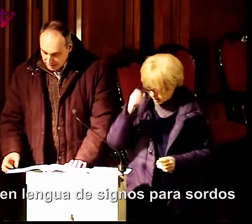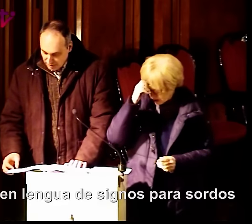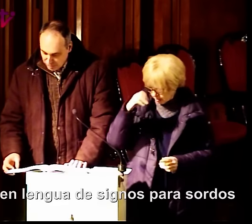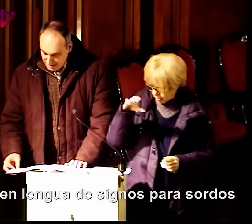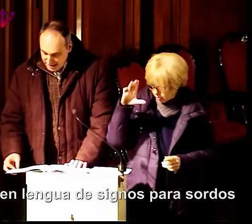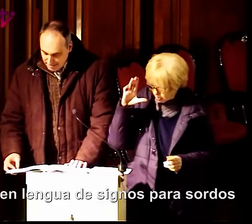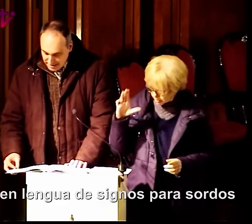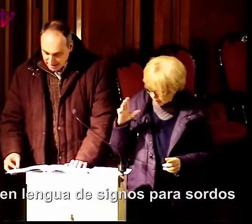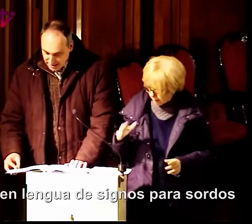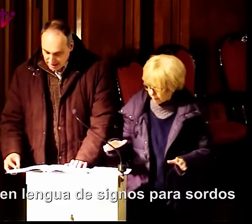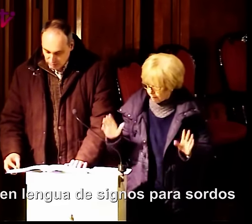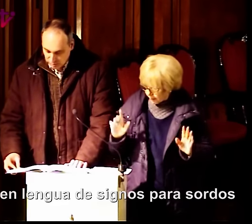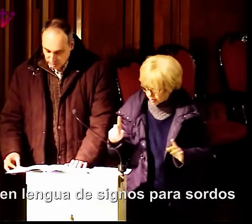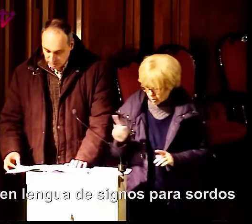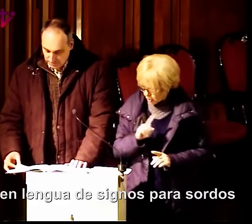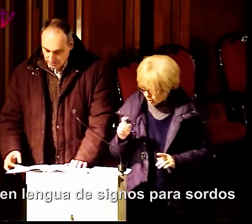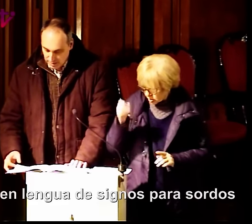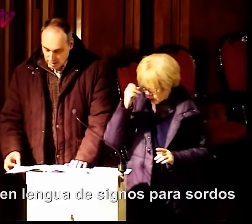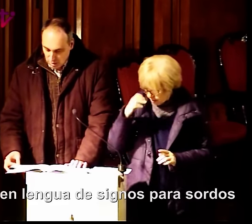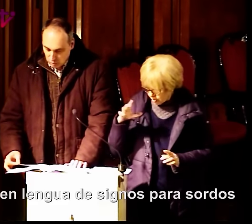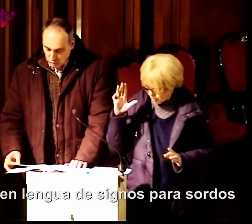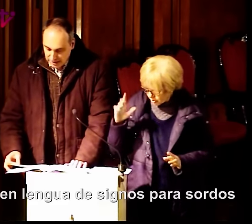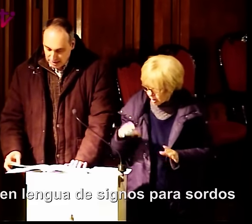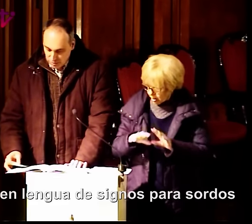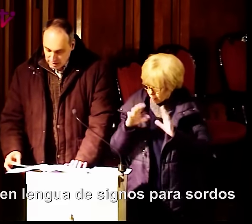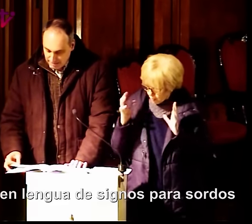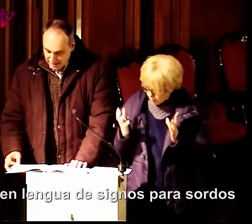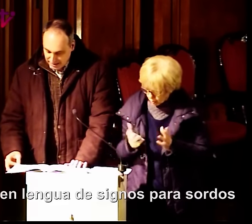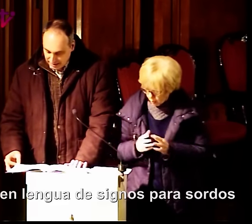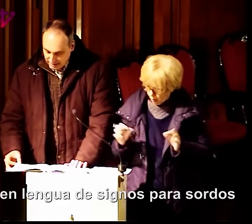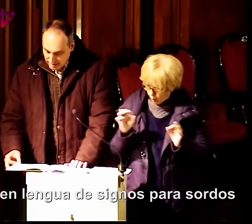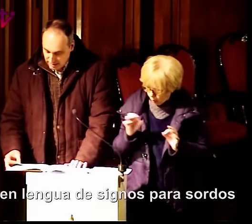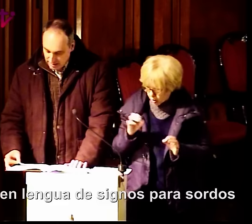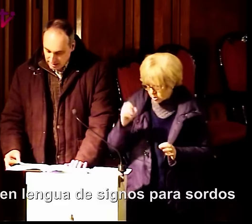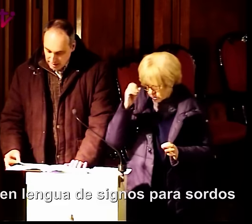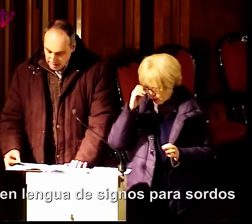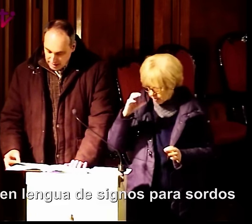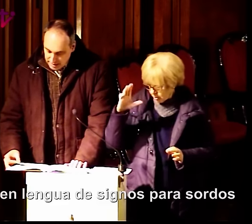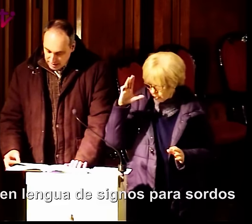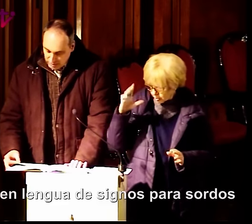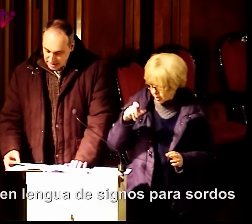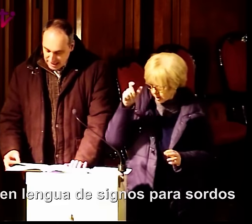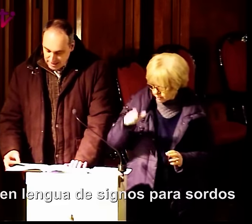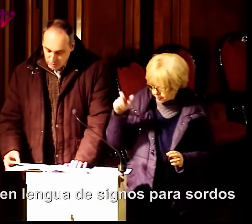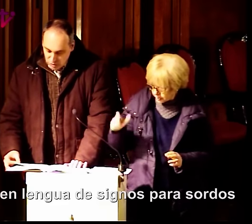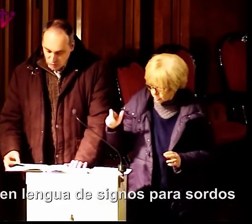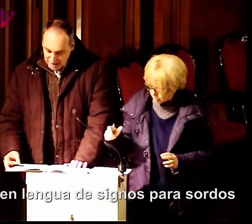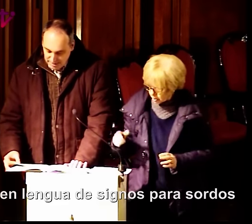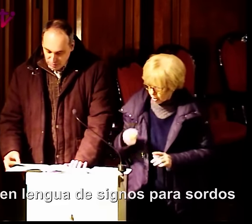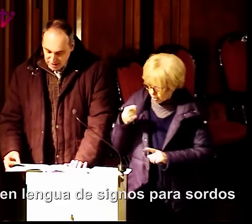los príncipes de este mundo, condenados a perecer, sino que enseñamos una sabiduría